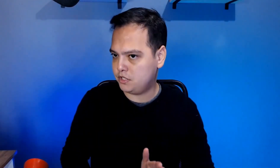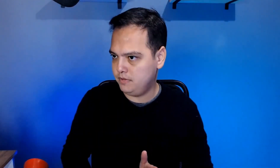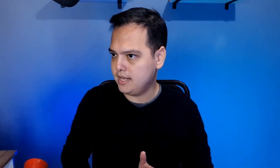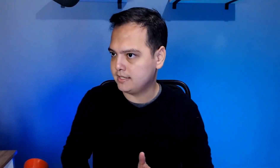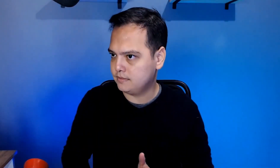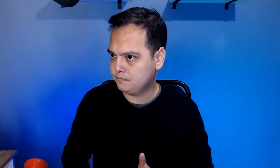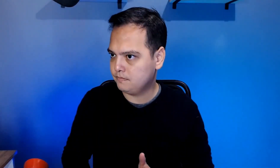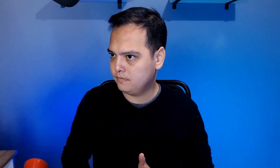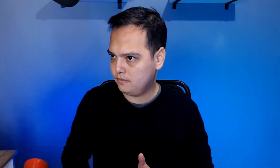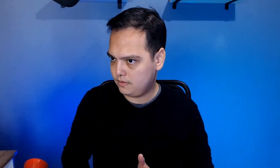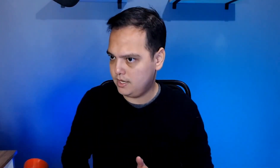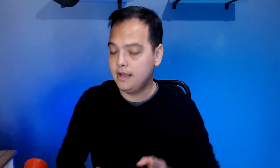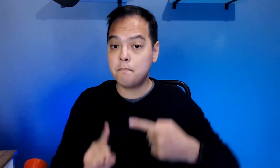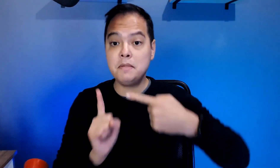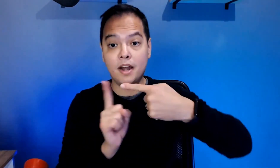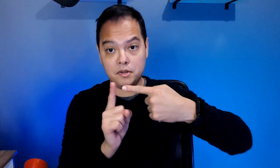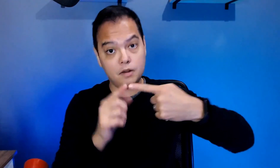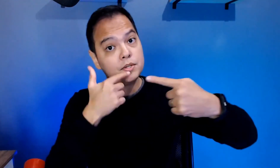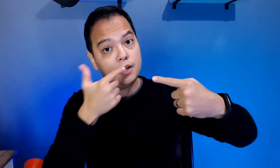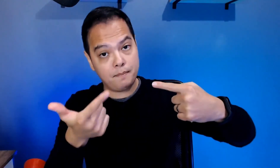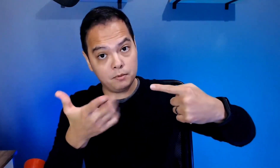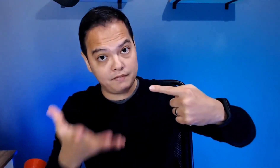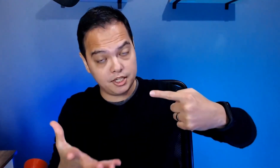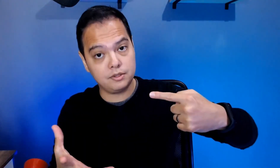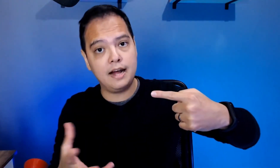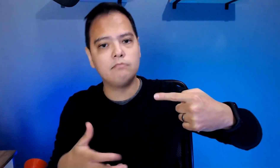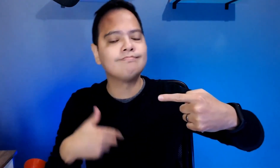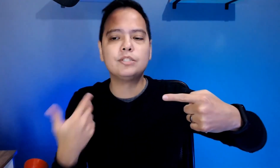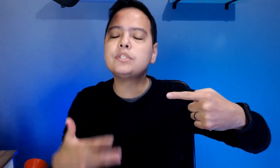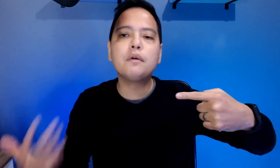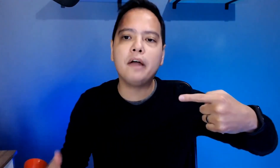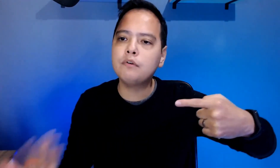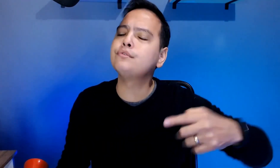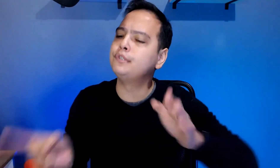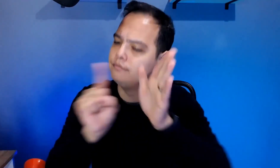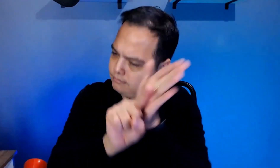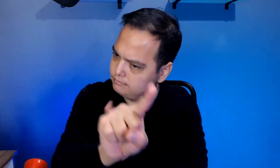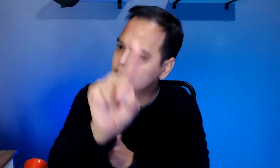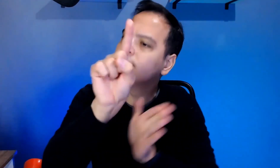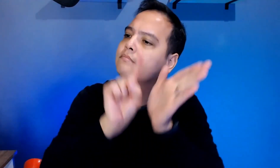possibilidades. Okay? Primeira coisa que eu mencionei que a pergunta vai te ajudar, eu não sei o que falar com o surdo.